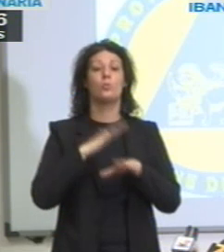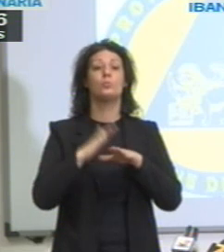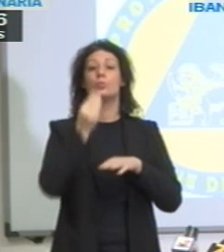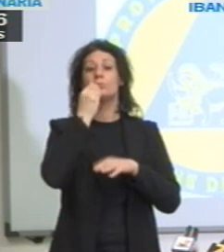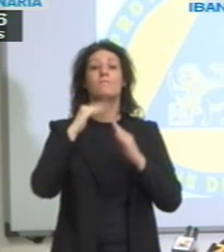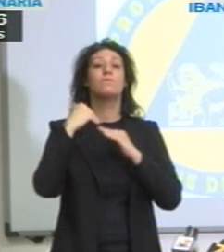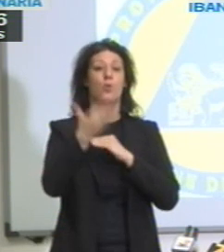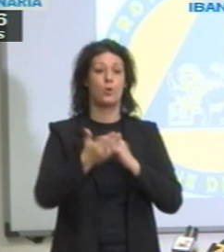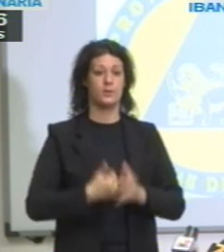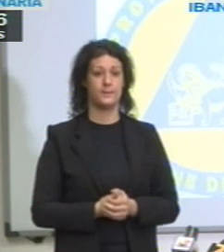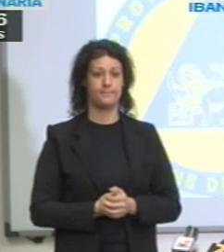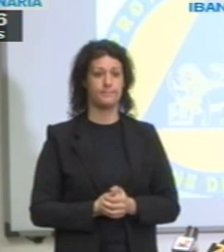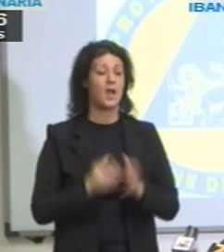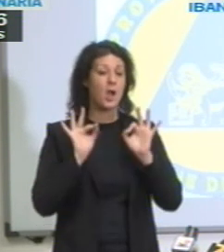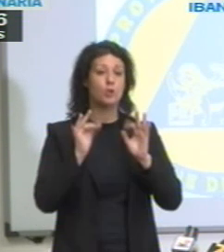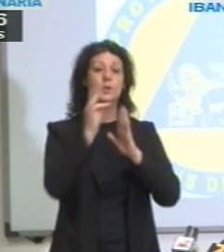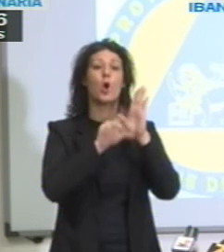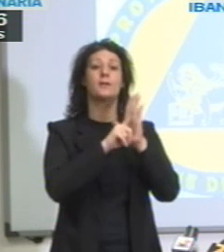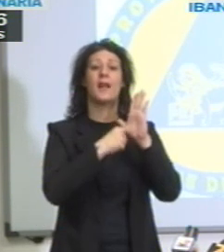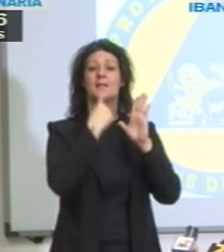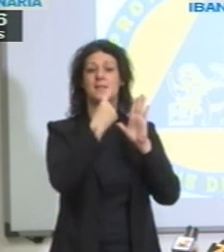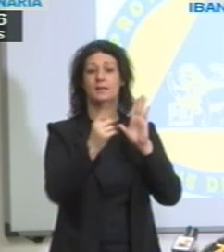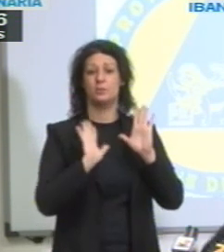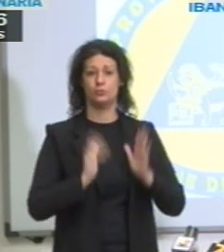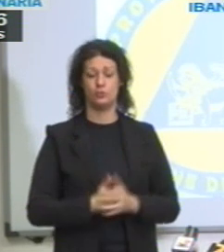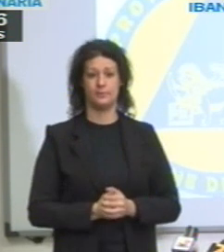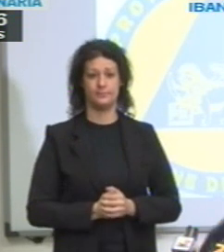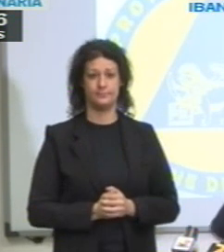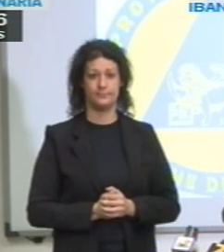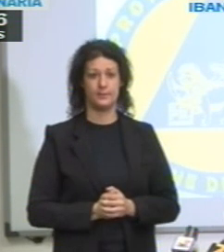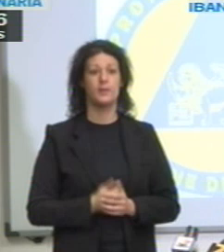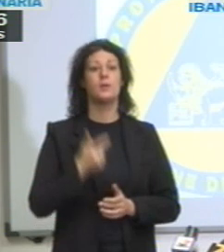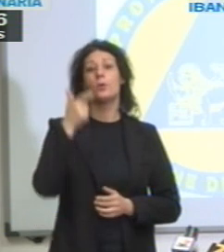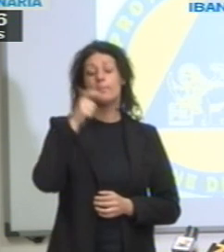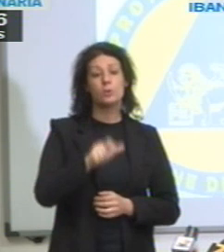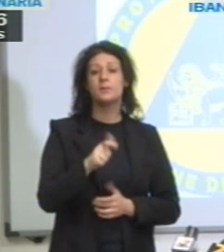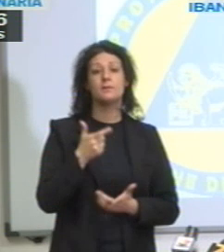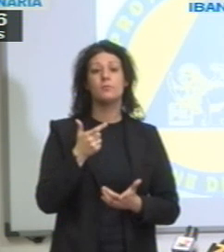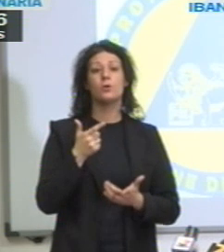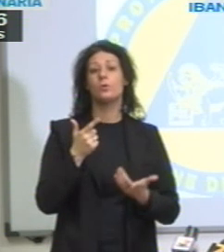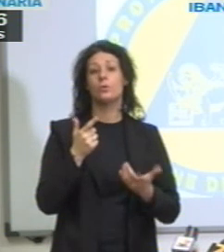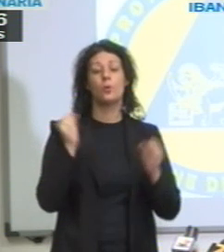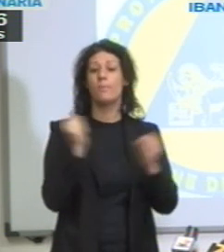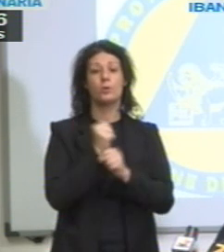avessimo detto il cibo da asporto si consuma in loco, l'ordinanza sarebbe decaduta dopo un istante dalla